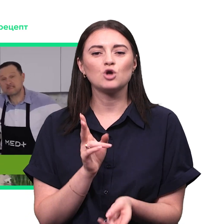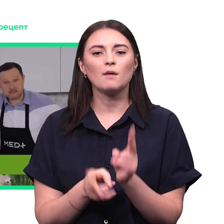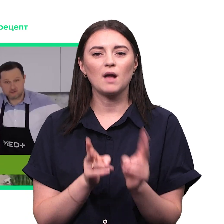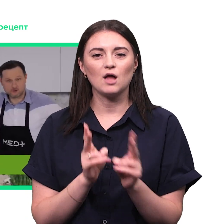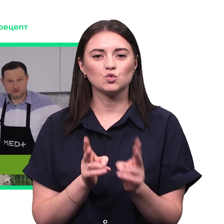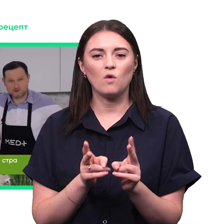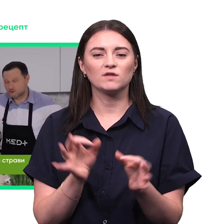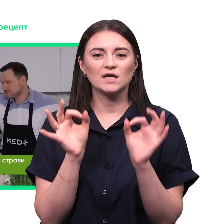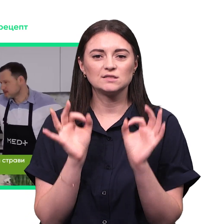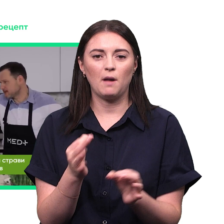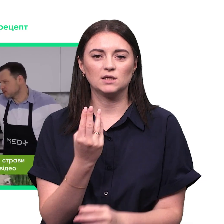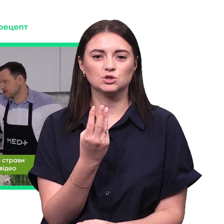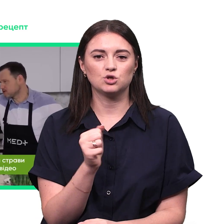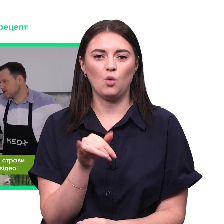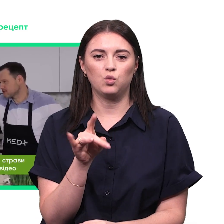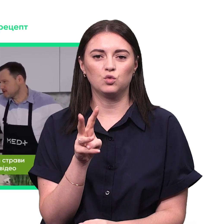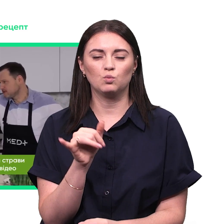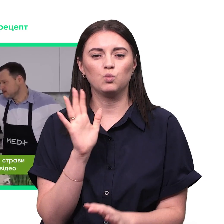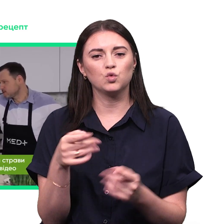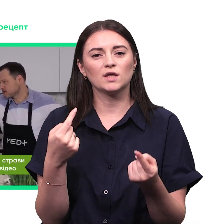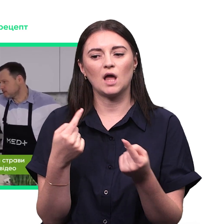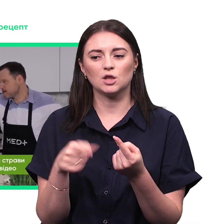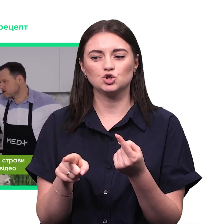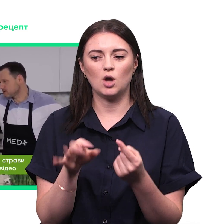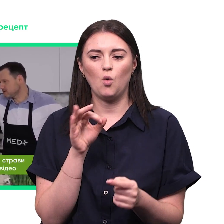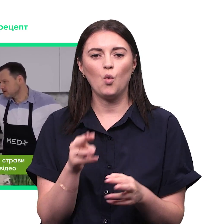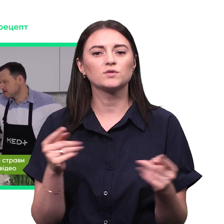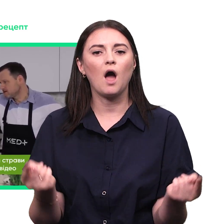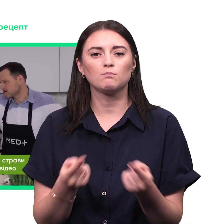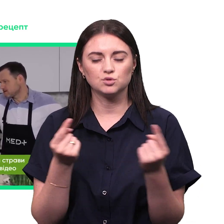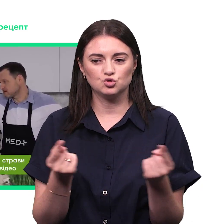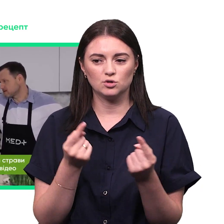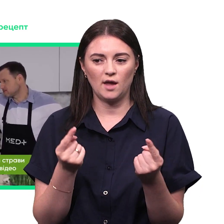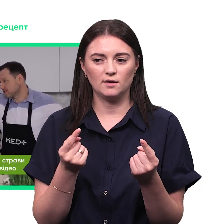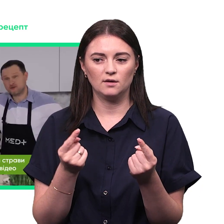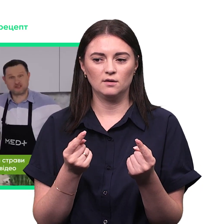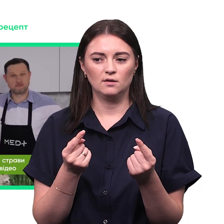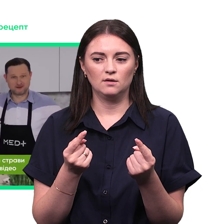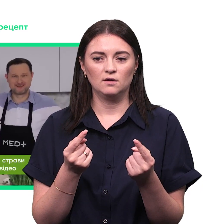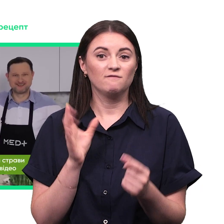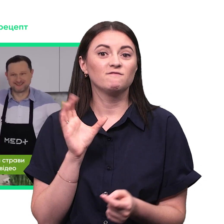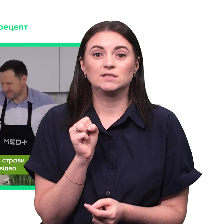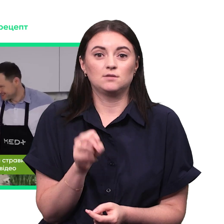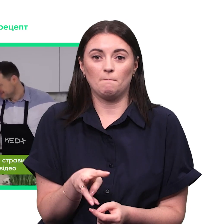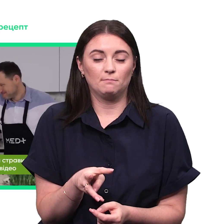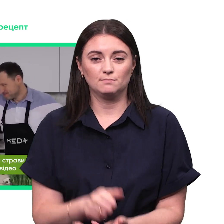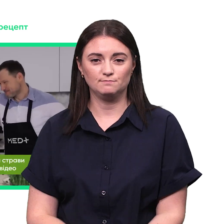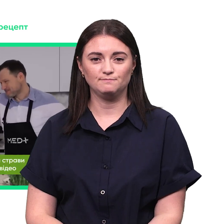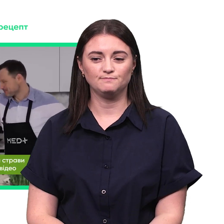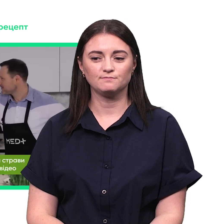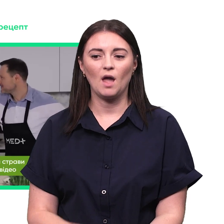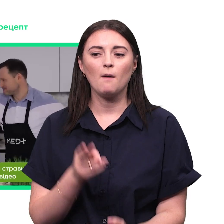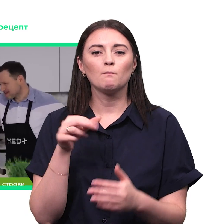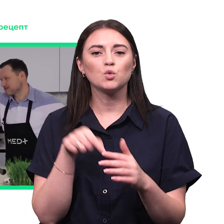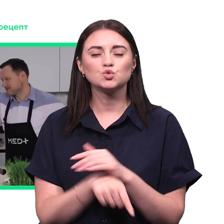готовить сбалансированную шаурму. Она будет отличаться от обычной, да всем. Да, по